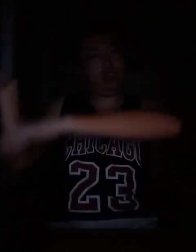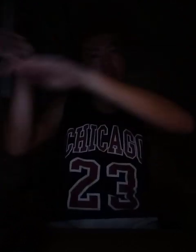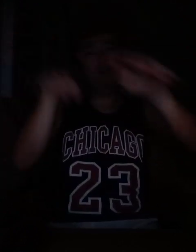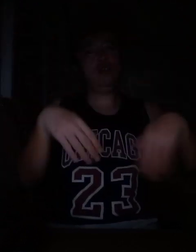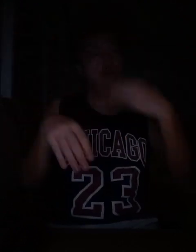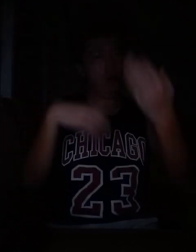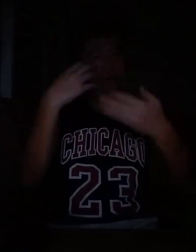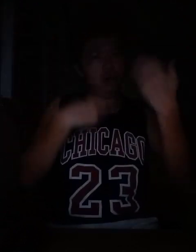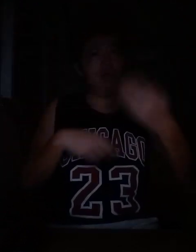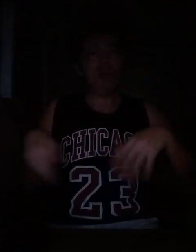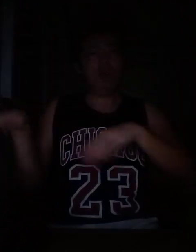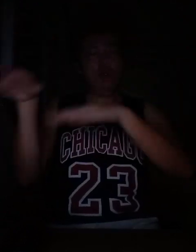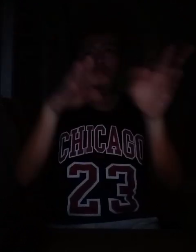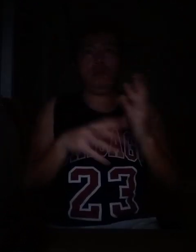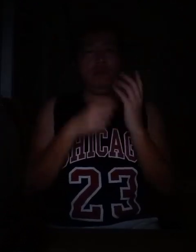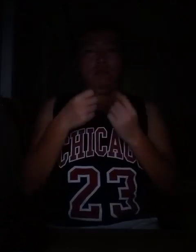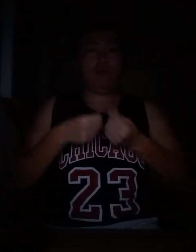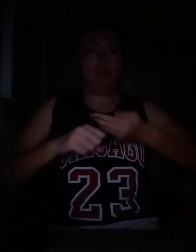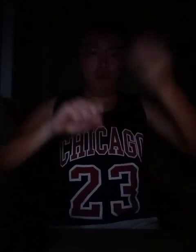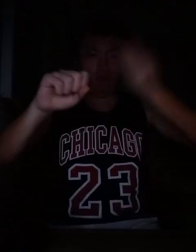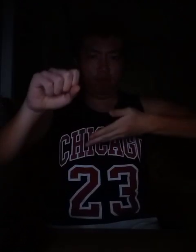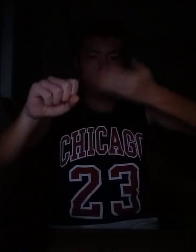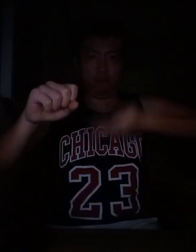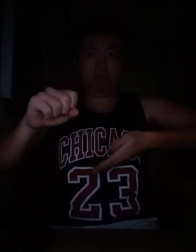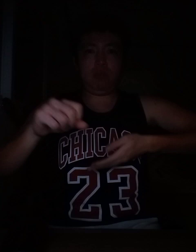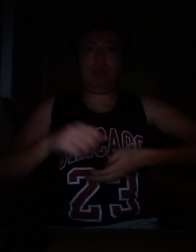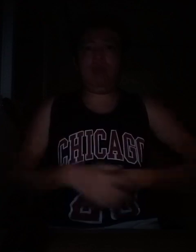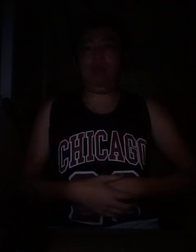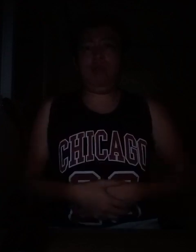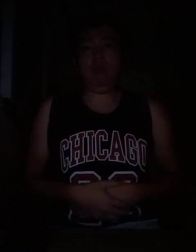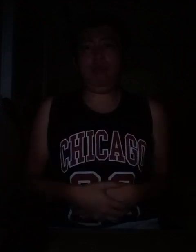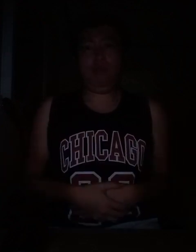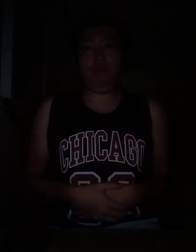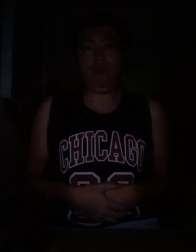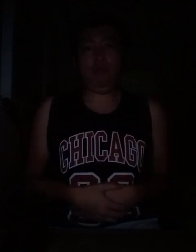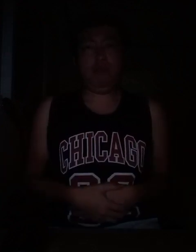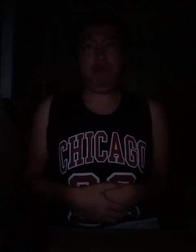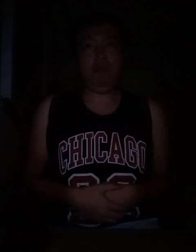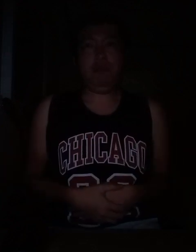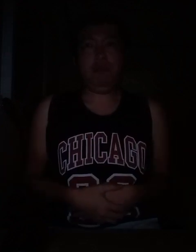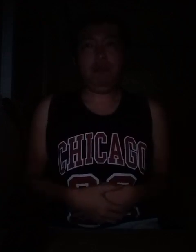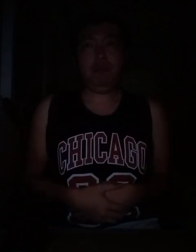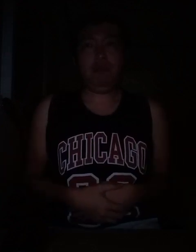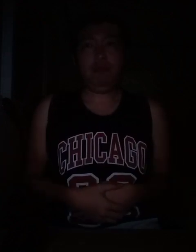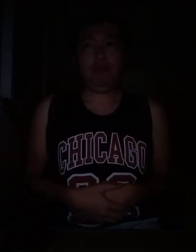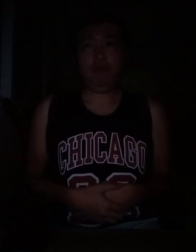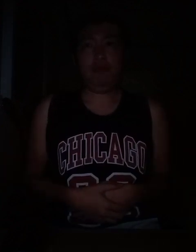있어 안전사고 예방에 주의가 필요합니다. MBC 뉴스 송원일입니다.